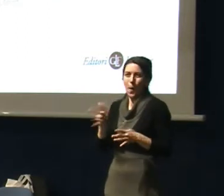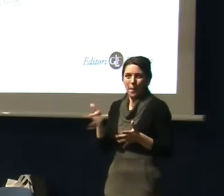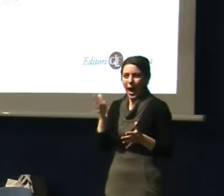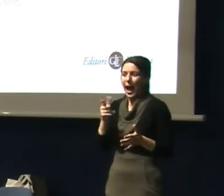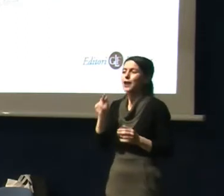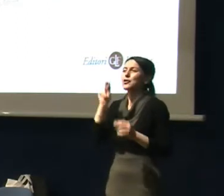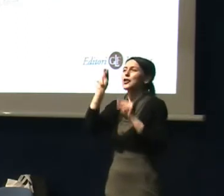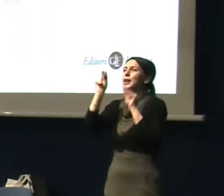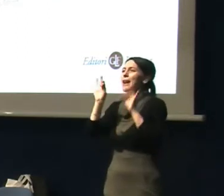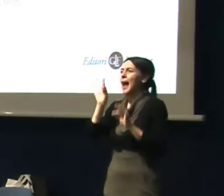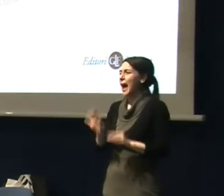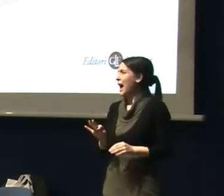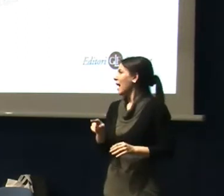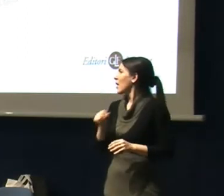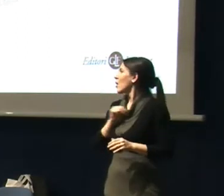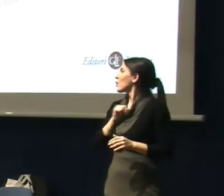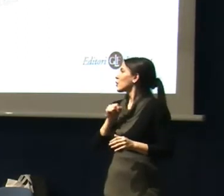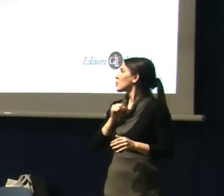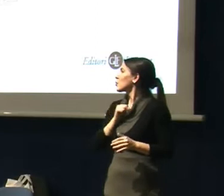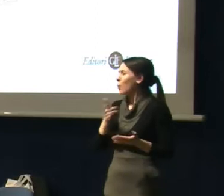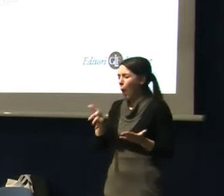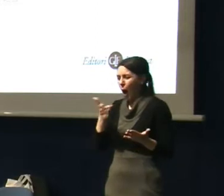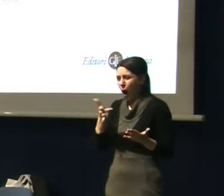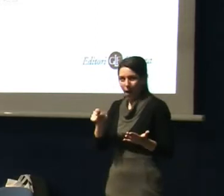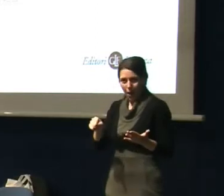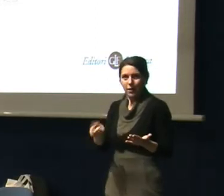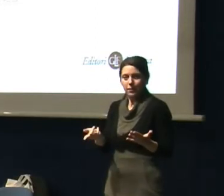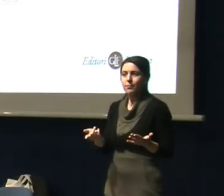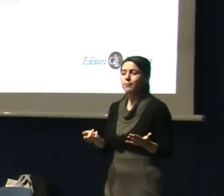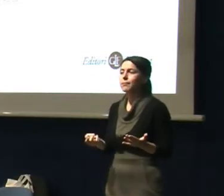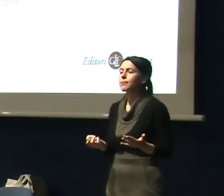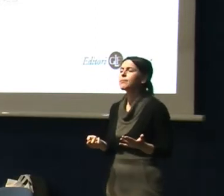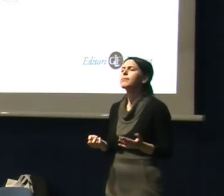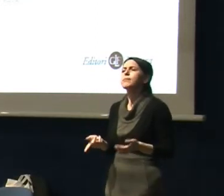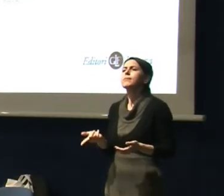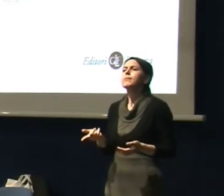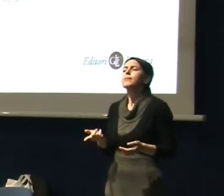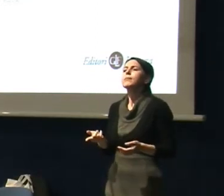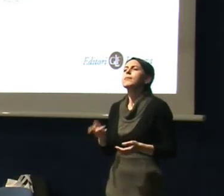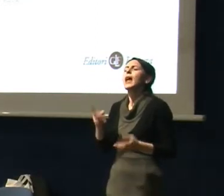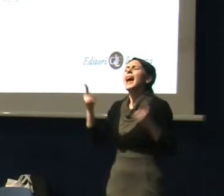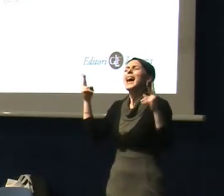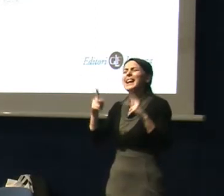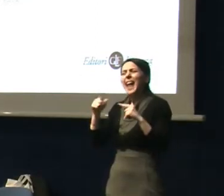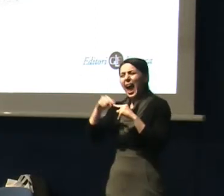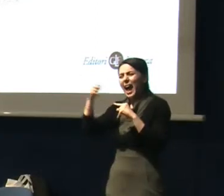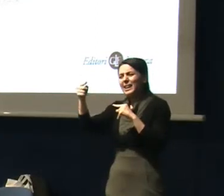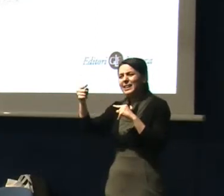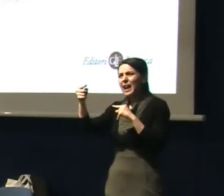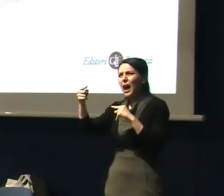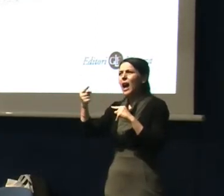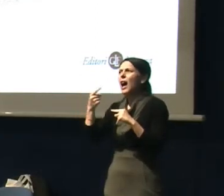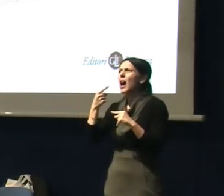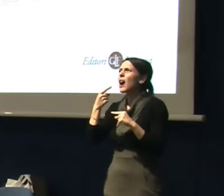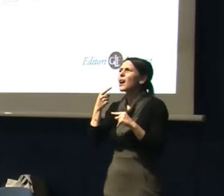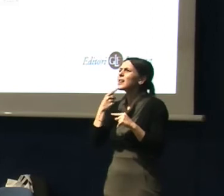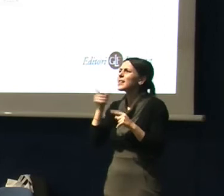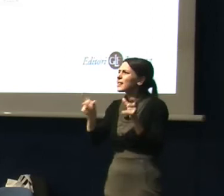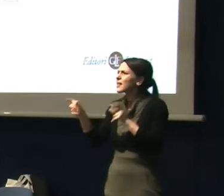di questo caspita di strumenti no qui è chi racconterà la realtà domani